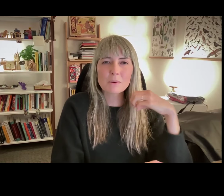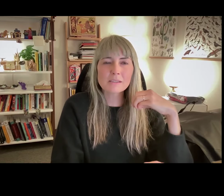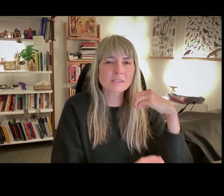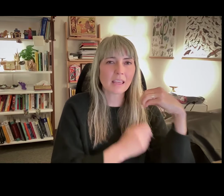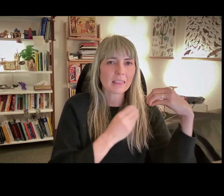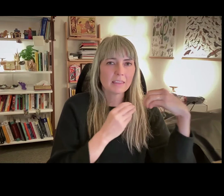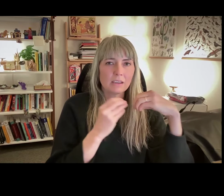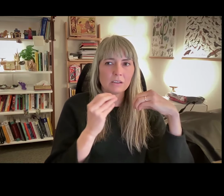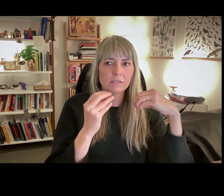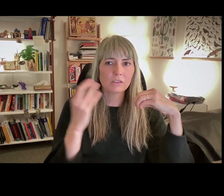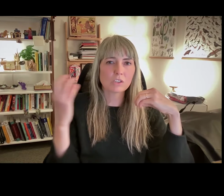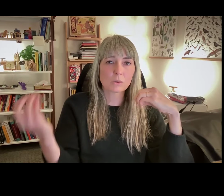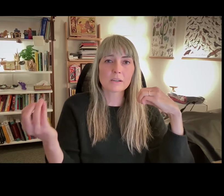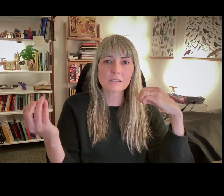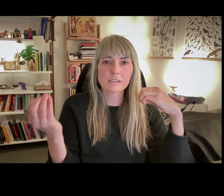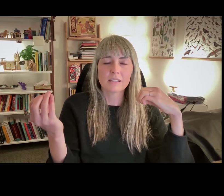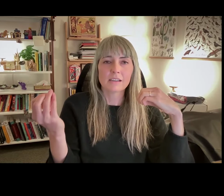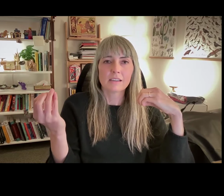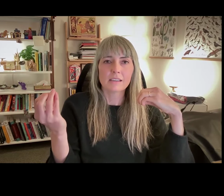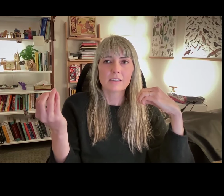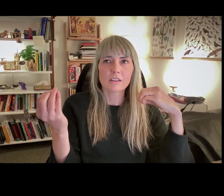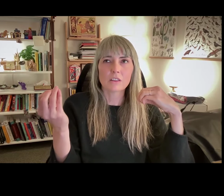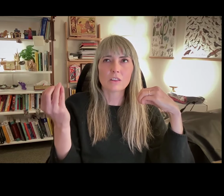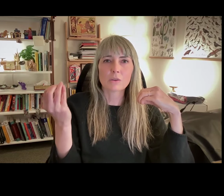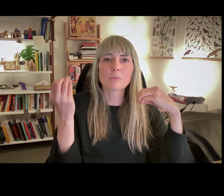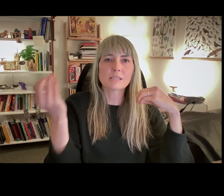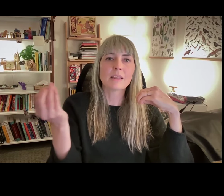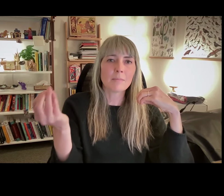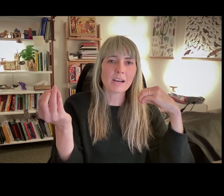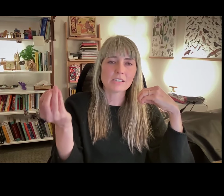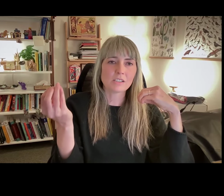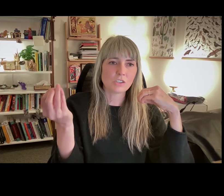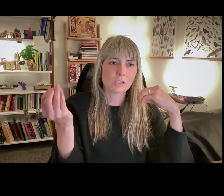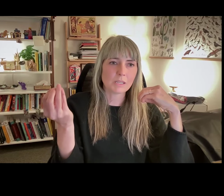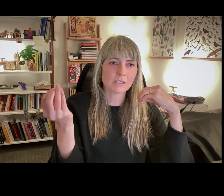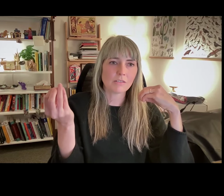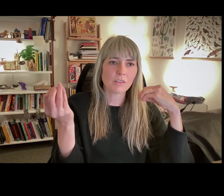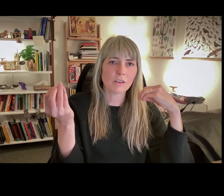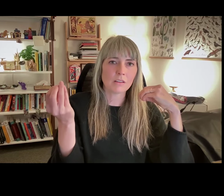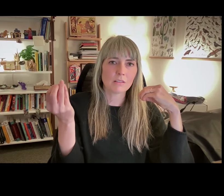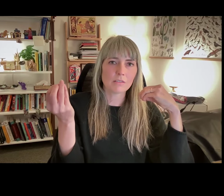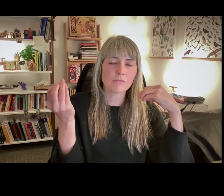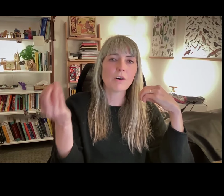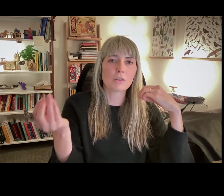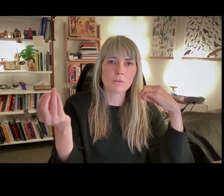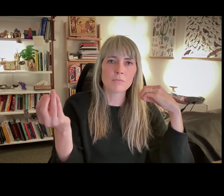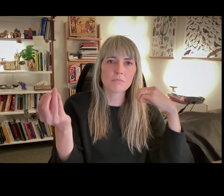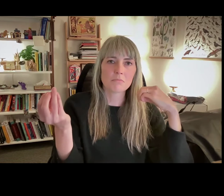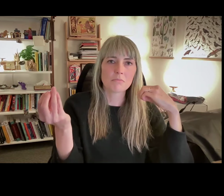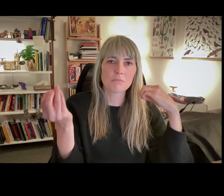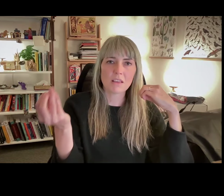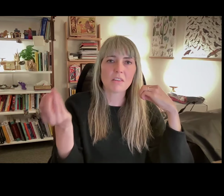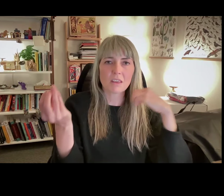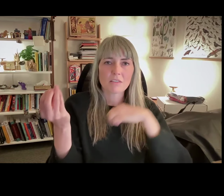of El tipo de the ruido source, como la fuente, the reason that matters is just la because of razón por la the cual esto importa volume